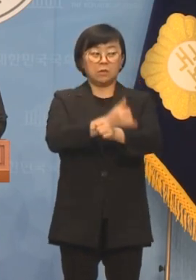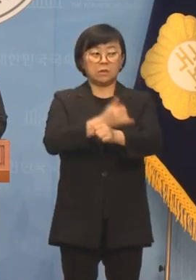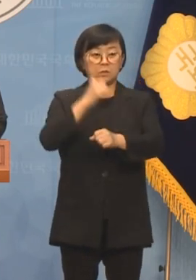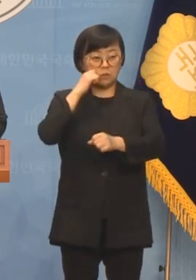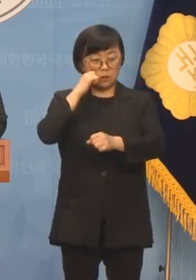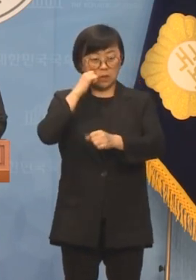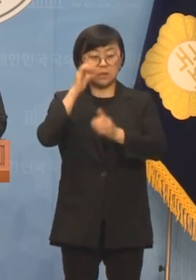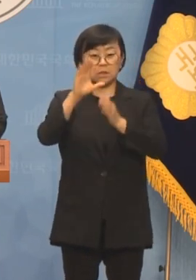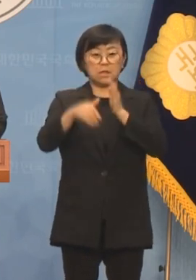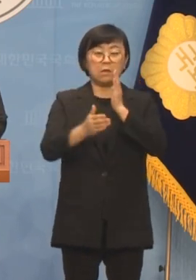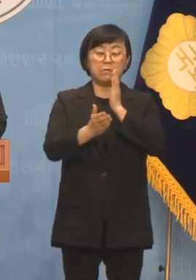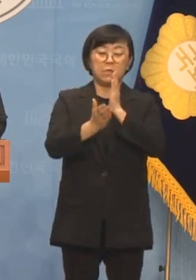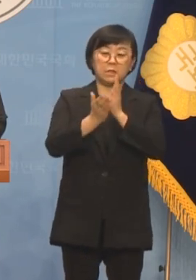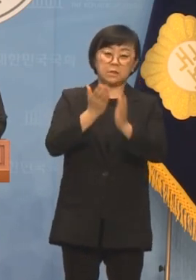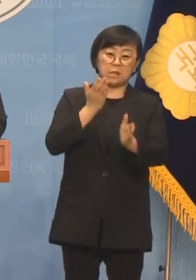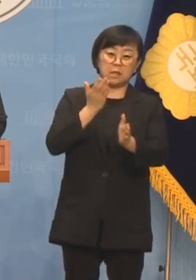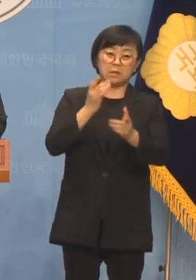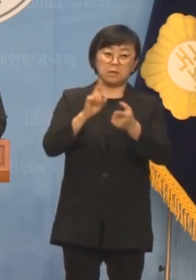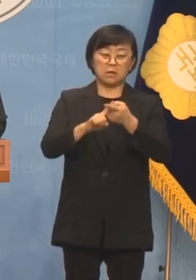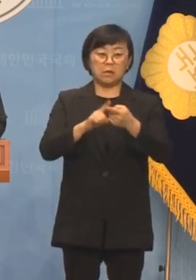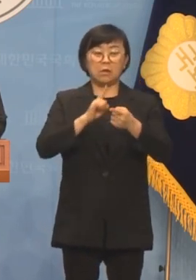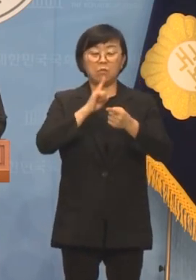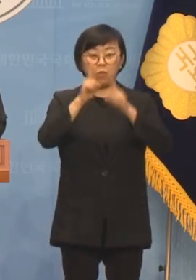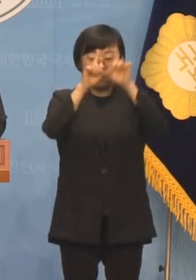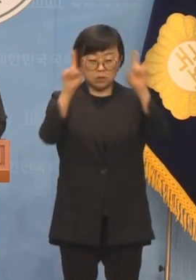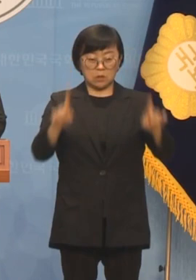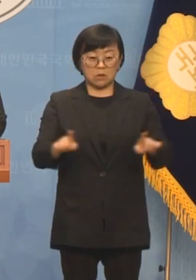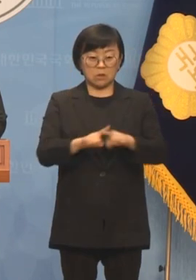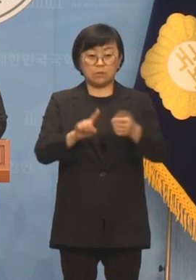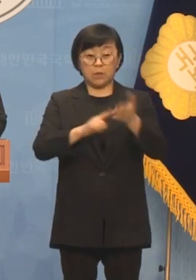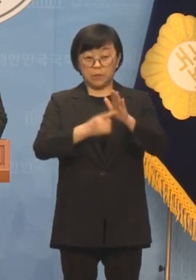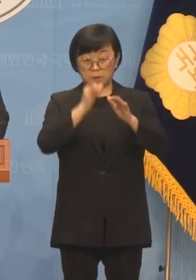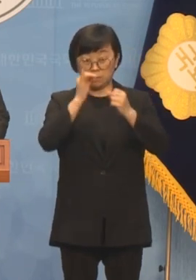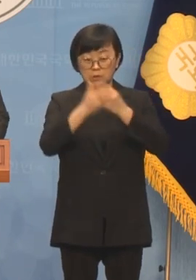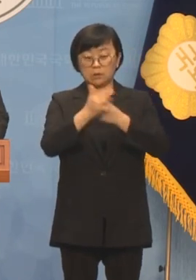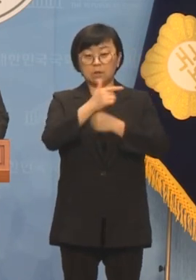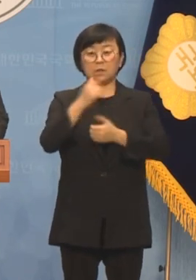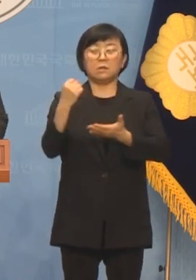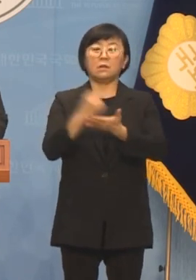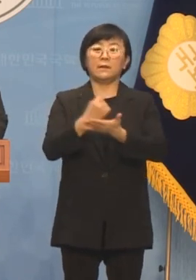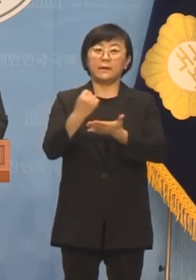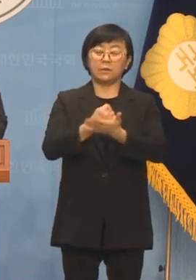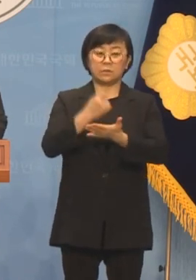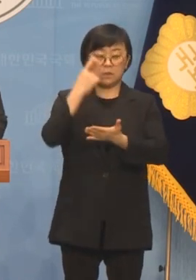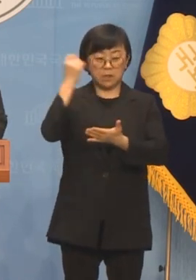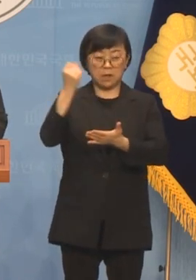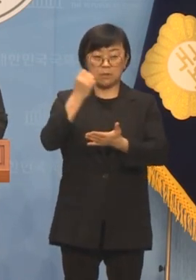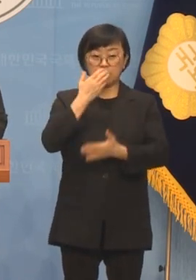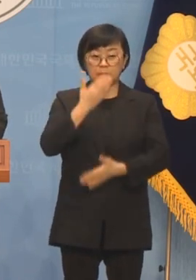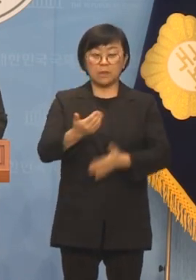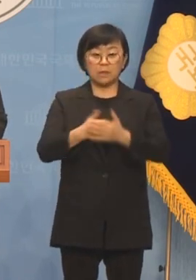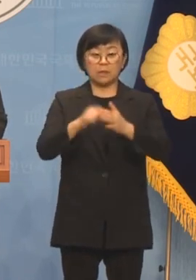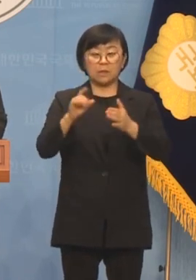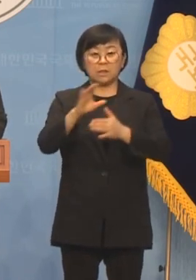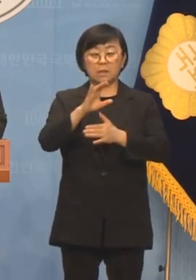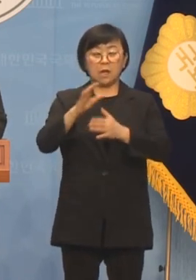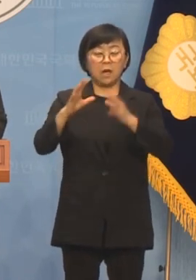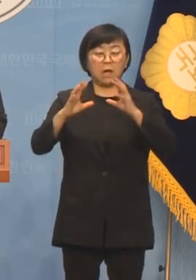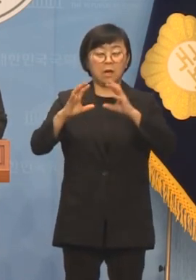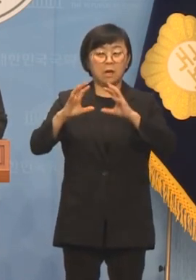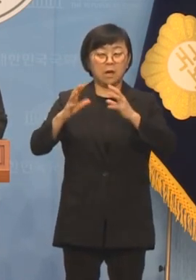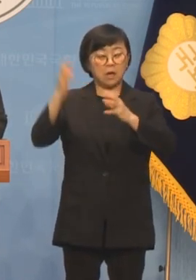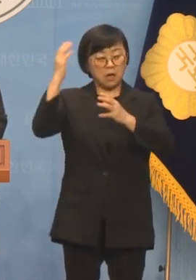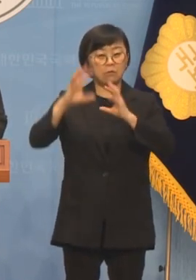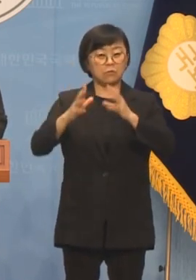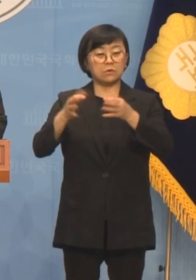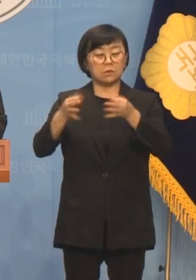반인권적이고 시대착오적인 내용의 보고서를 냈다는 것에 대해 대단히 유감스럽게 생각하고 이창영 한국은행